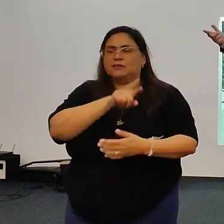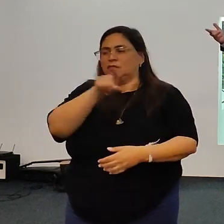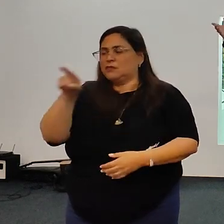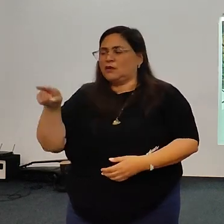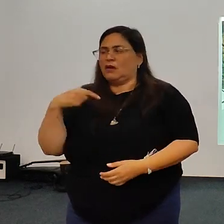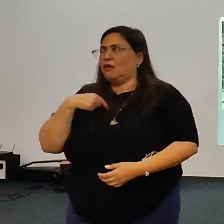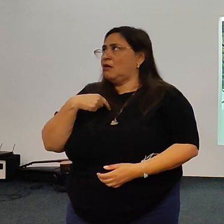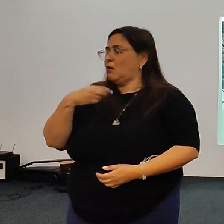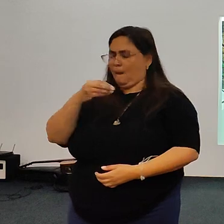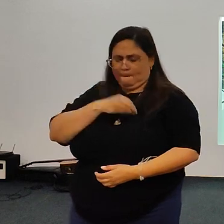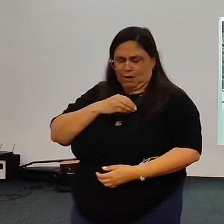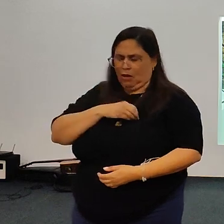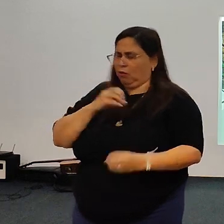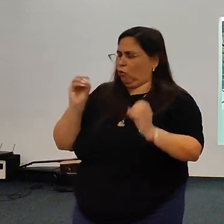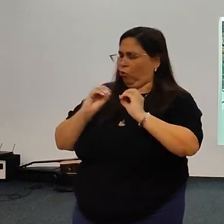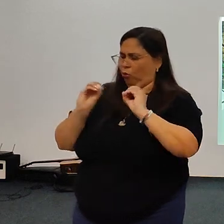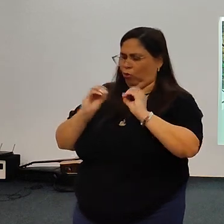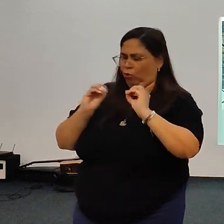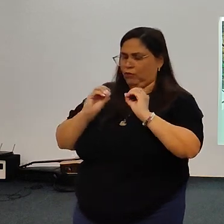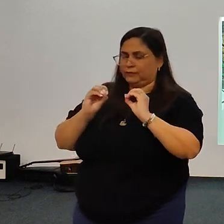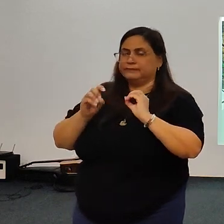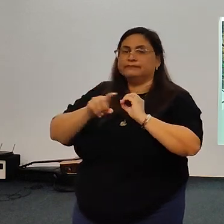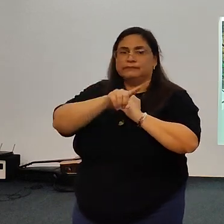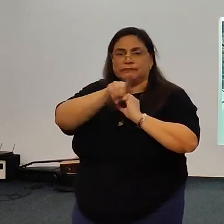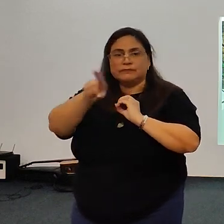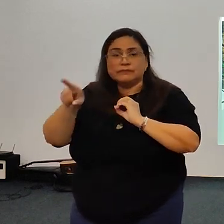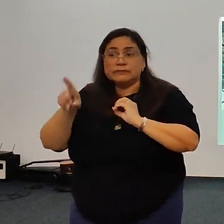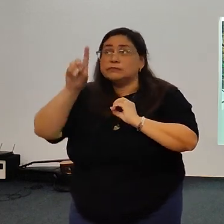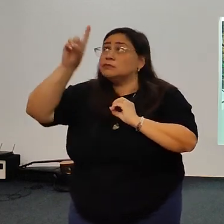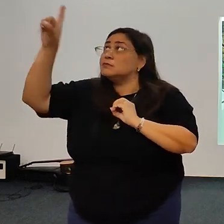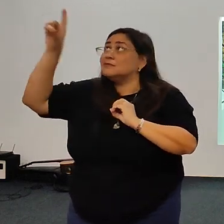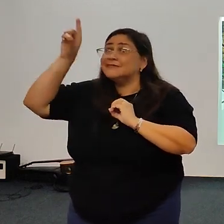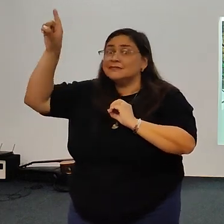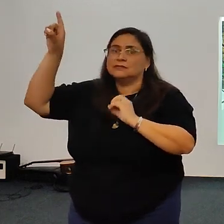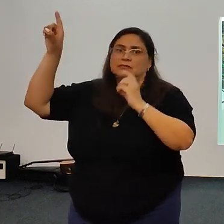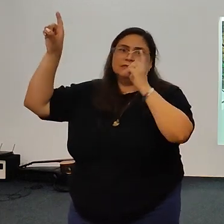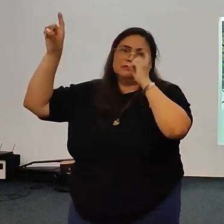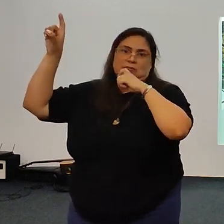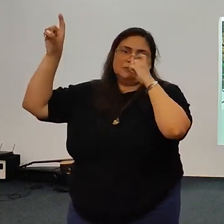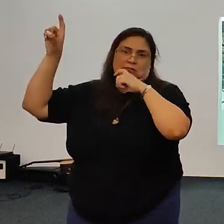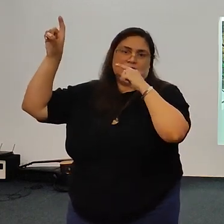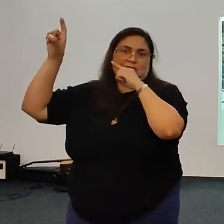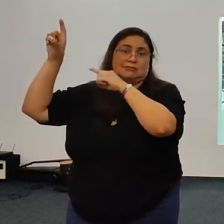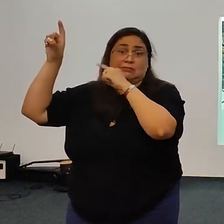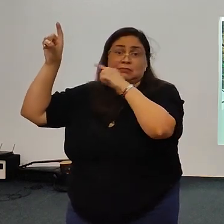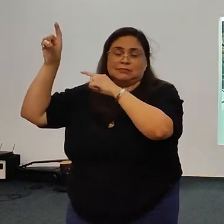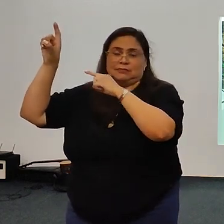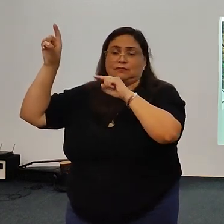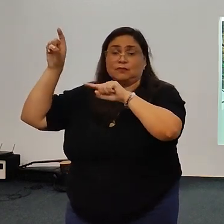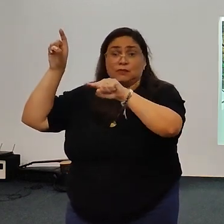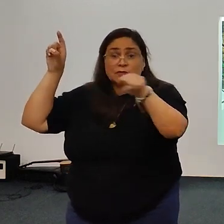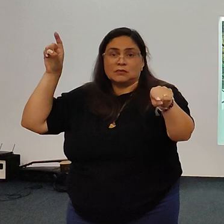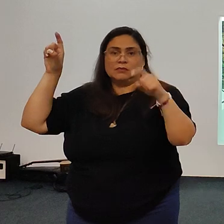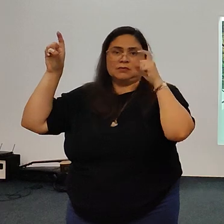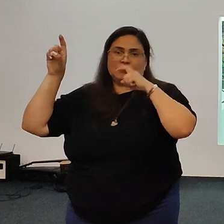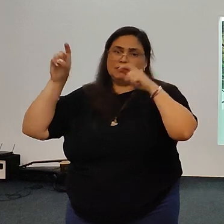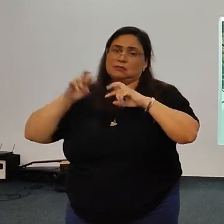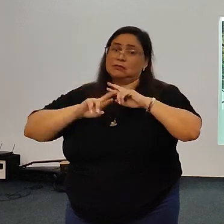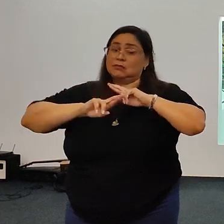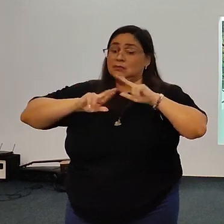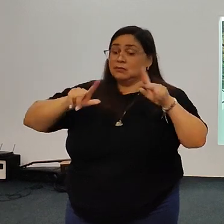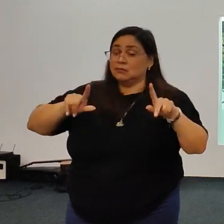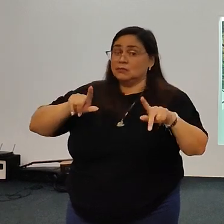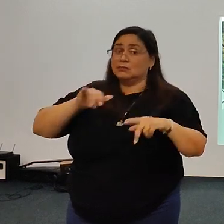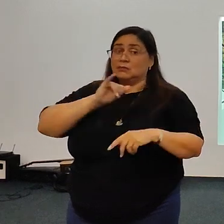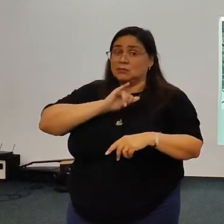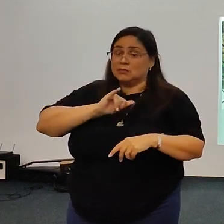pecado, vocês fazem de Deus um mentiroso, isso é muito mais sério. Uma coisa é você ser um mentiroso, outra